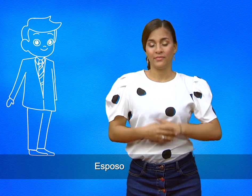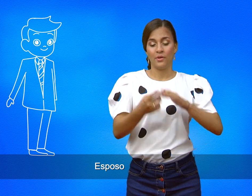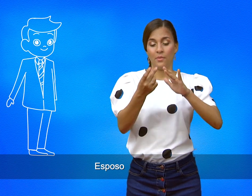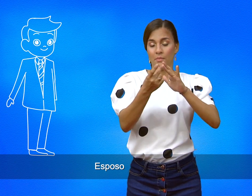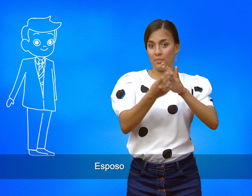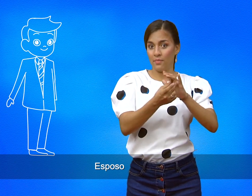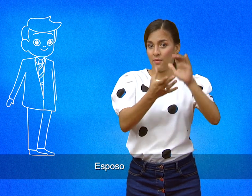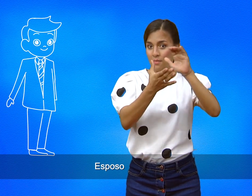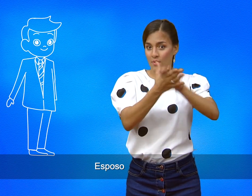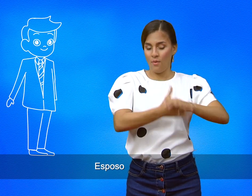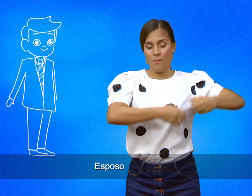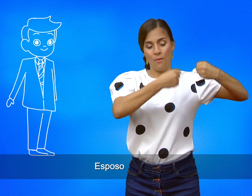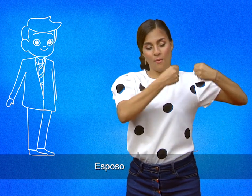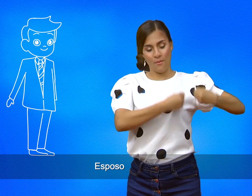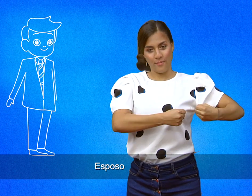Esposo.